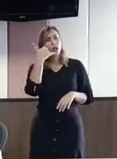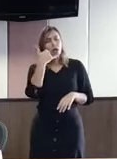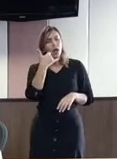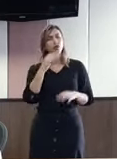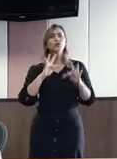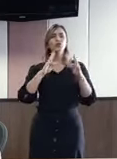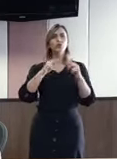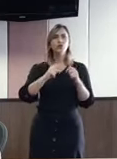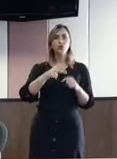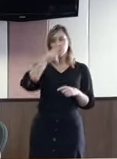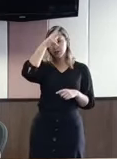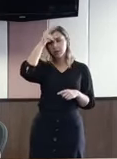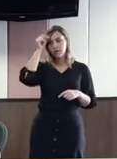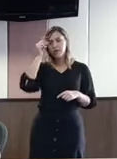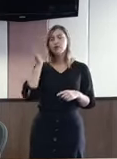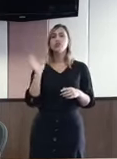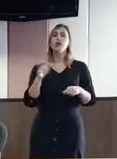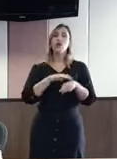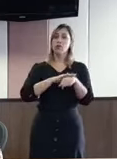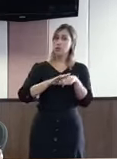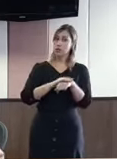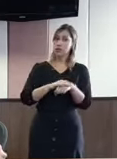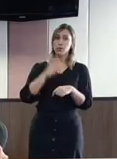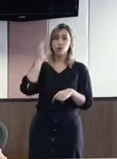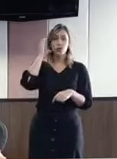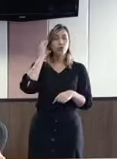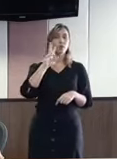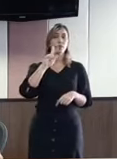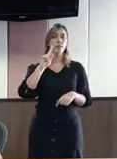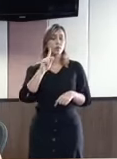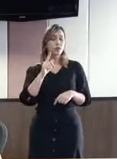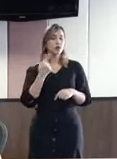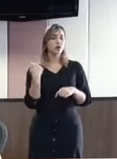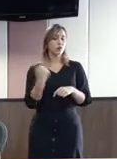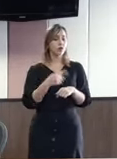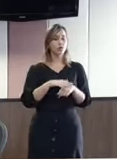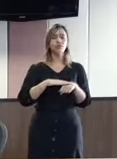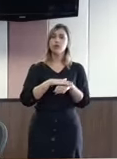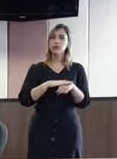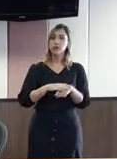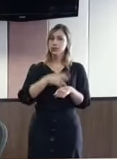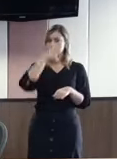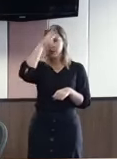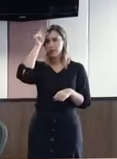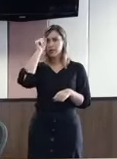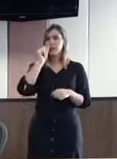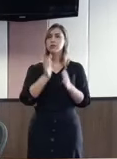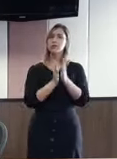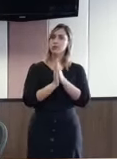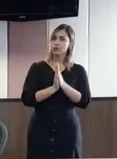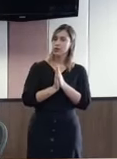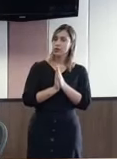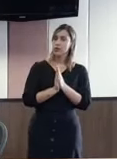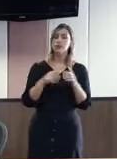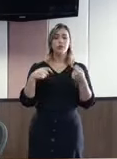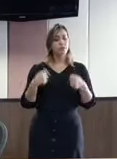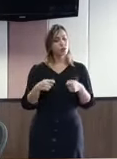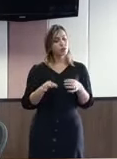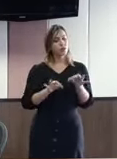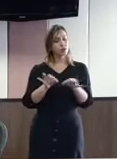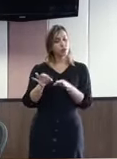Já conversamos com Cuiabá, Várzea Grande, estamos conversando com os prefeitos do interior, pedindo a eles bom